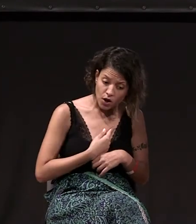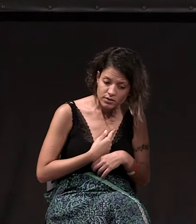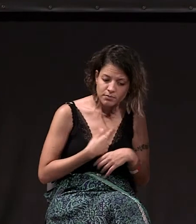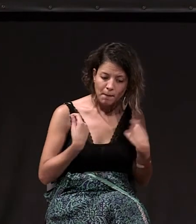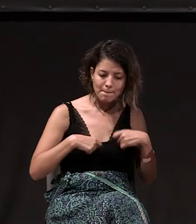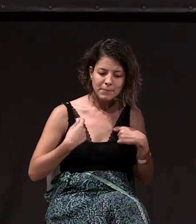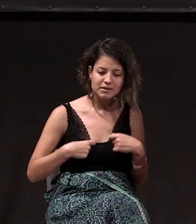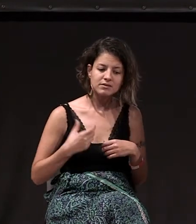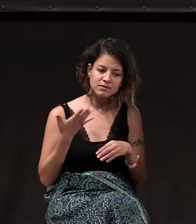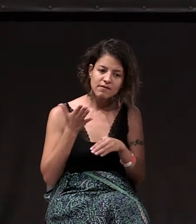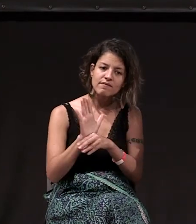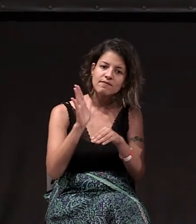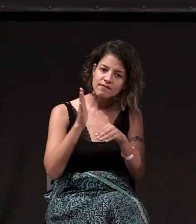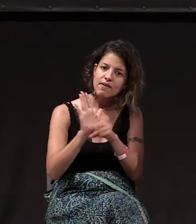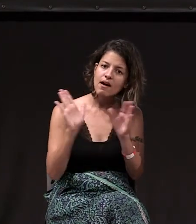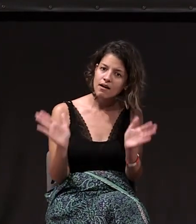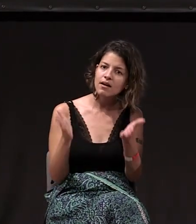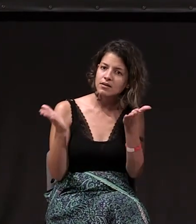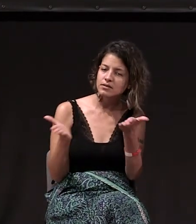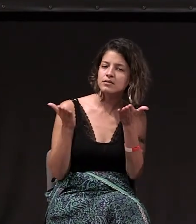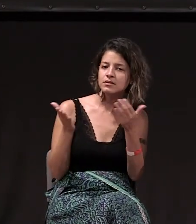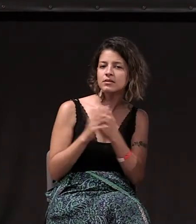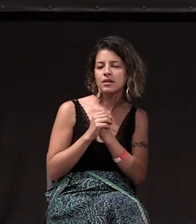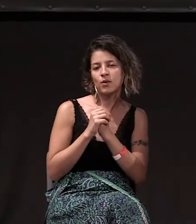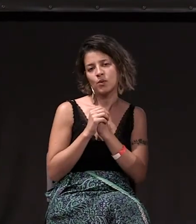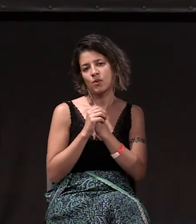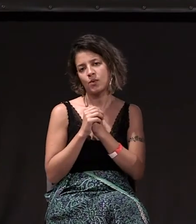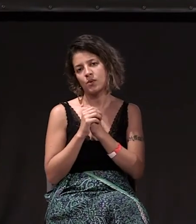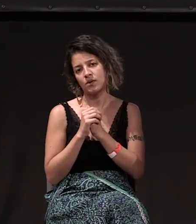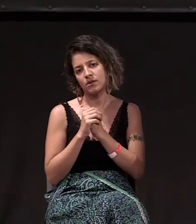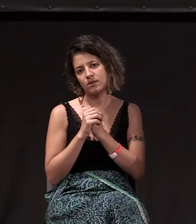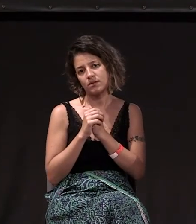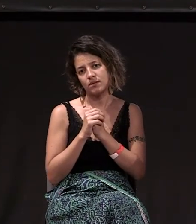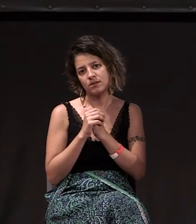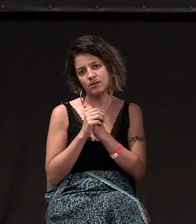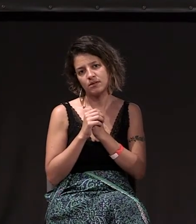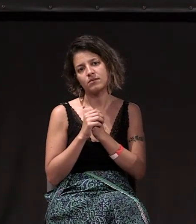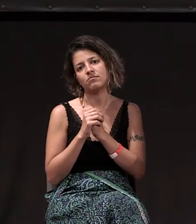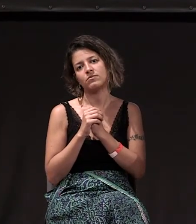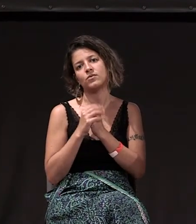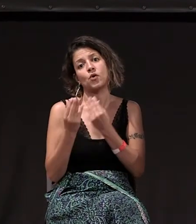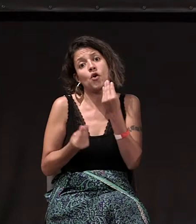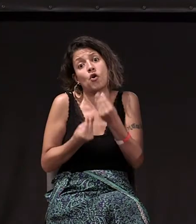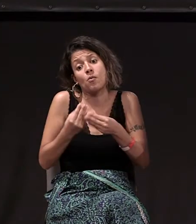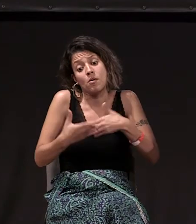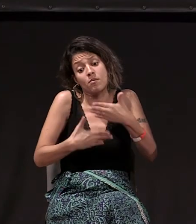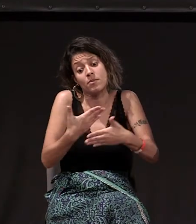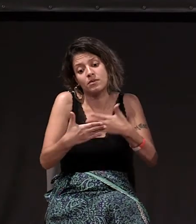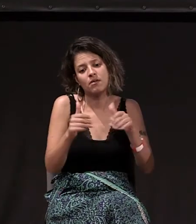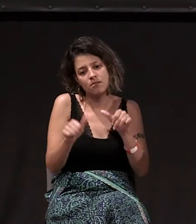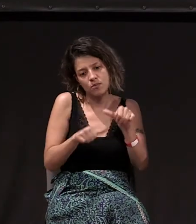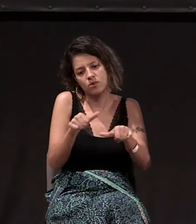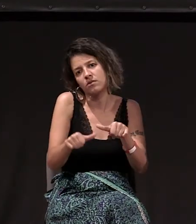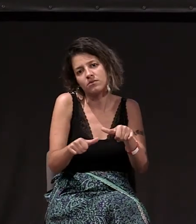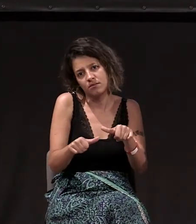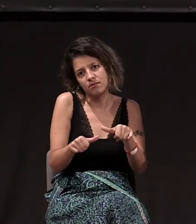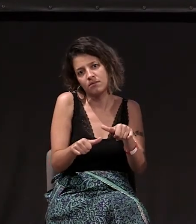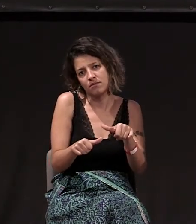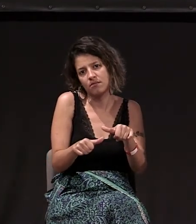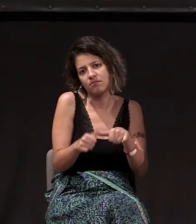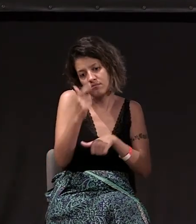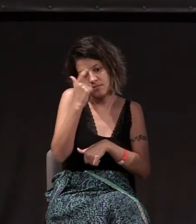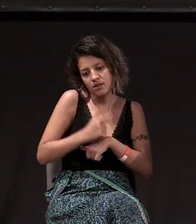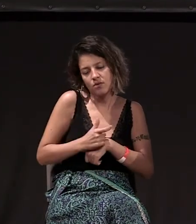facilitador, facilitadora, mediadores de um processo de mudança e transformação pessoal